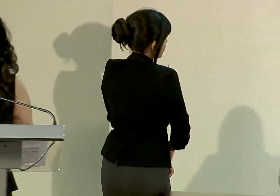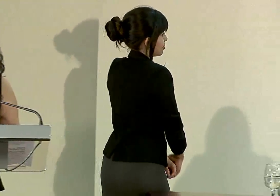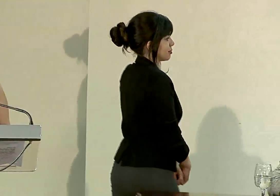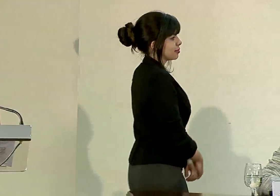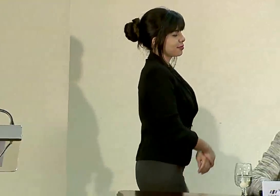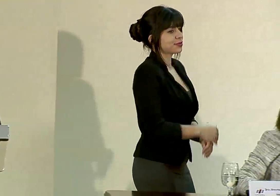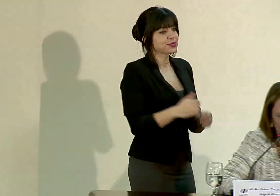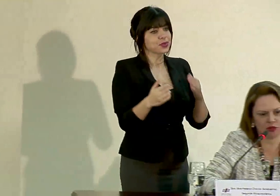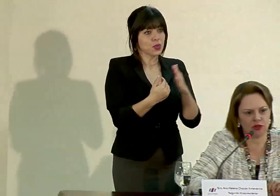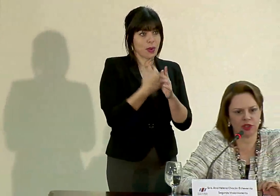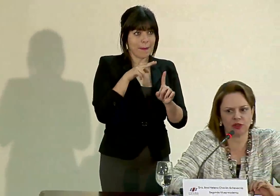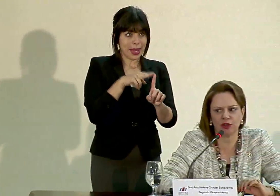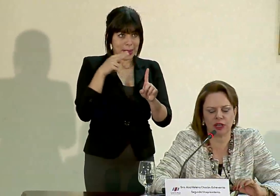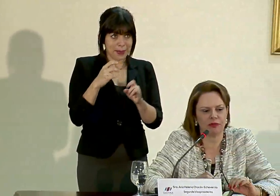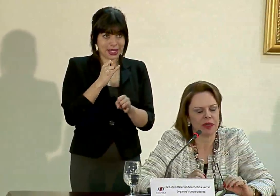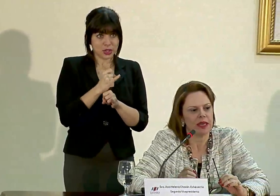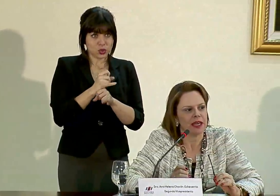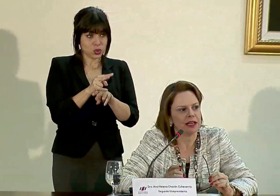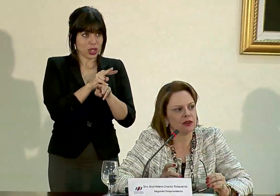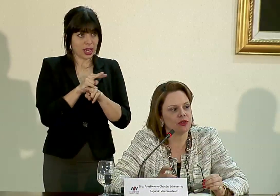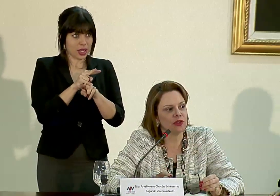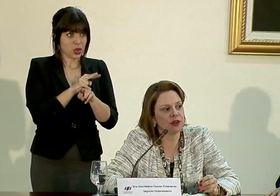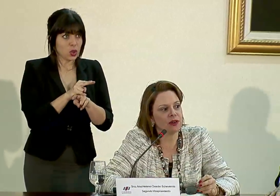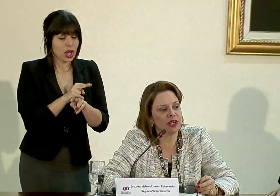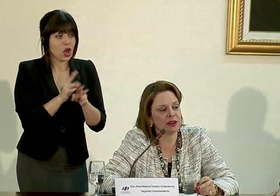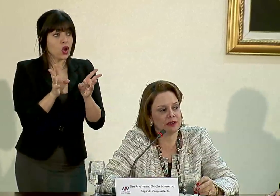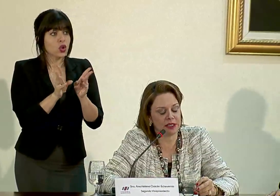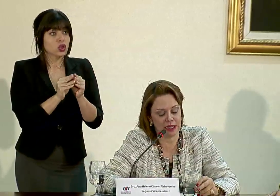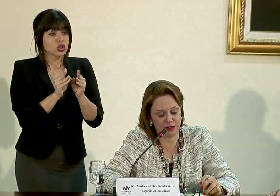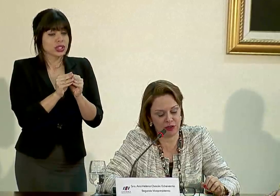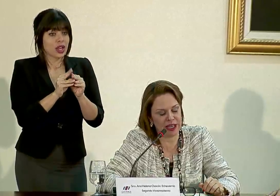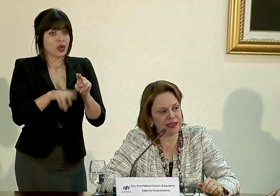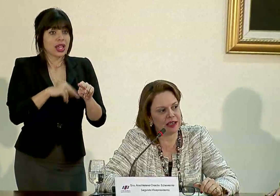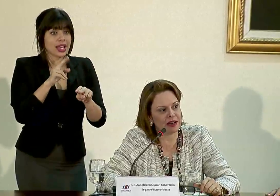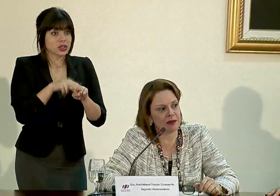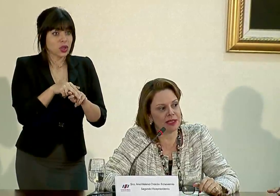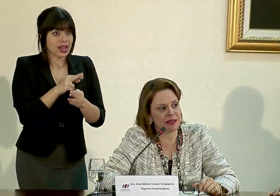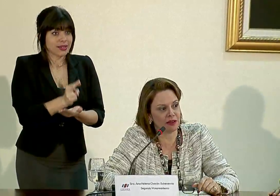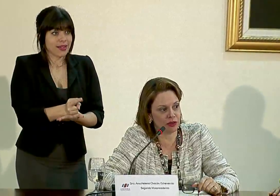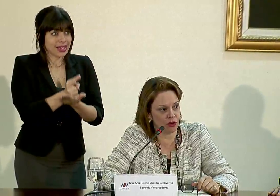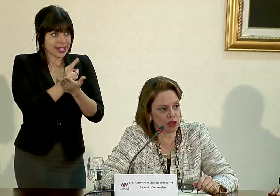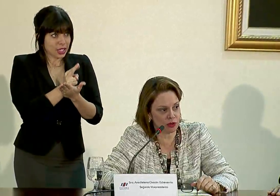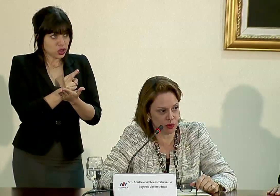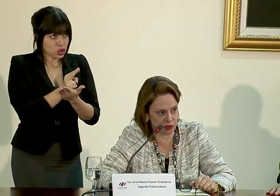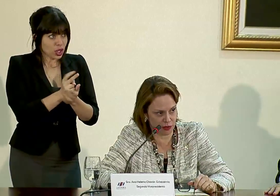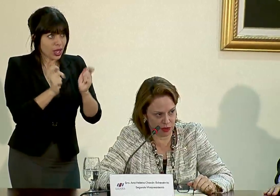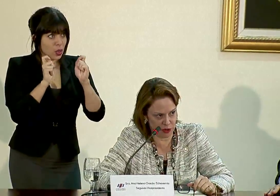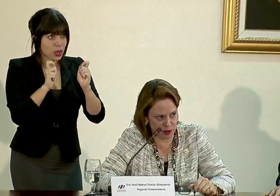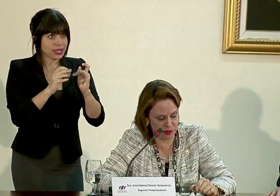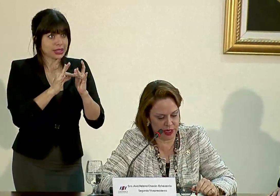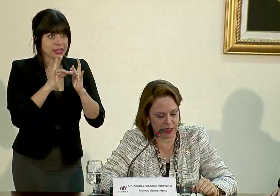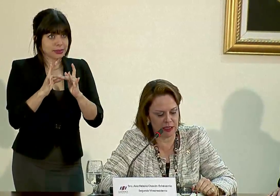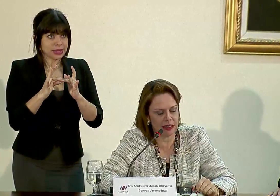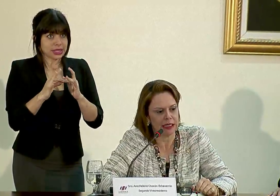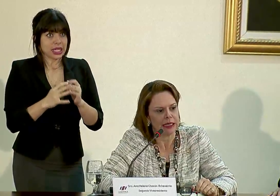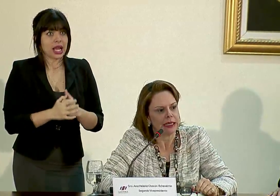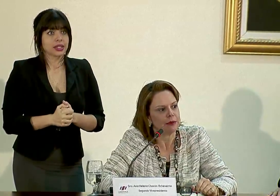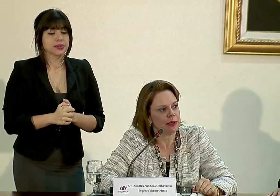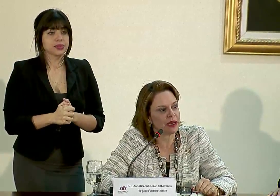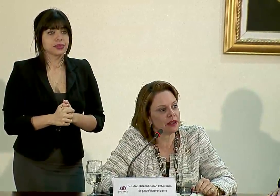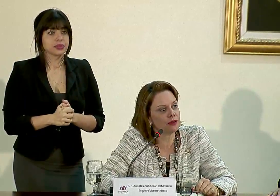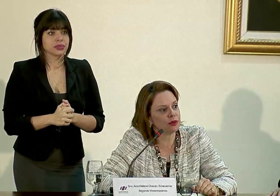paradigma de la institución rectora el Consejo Nacional de Rehabilitación y Educación Especial